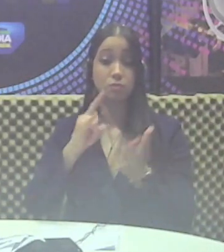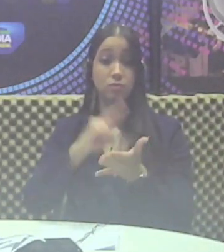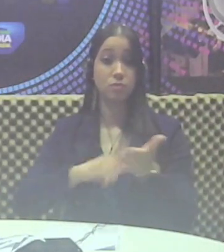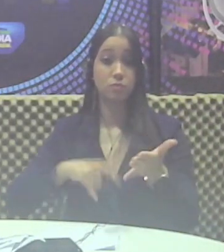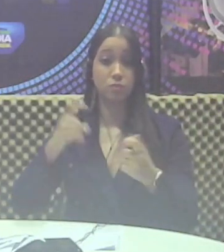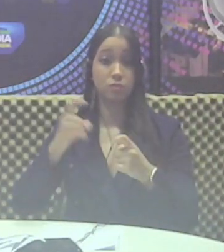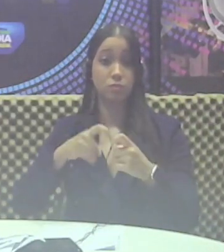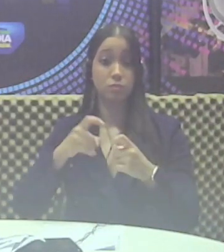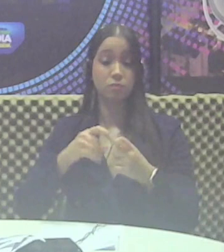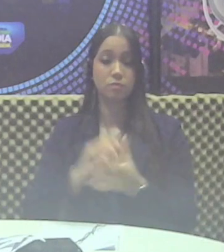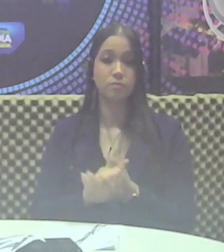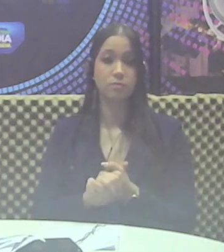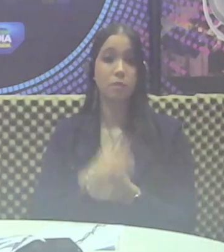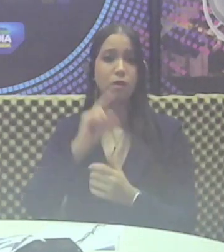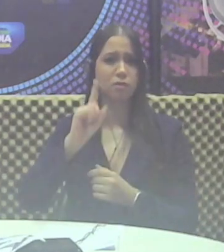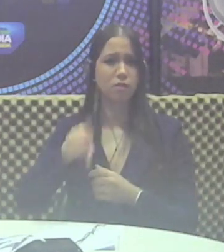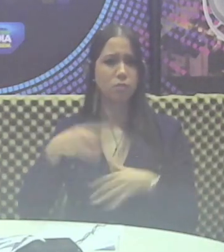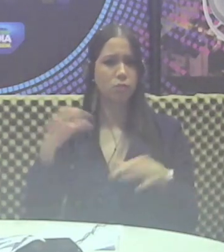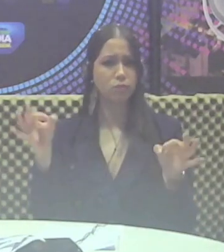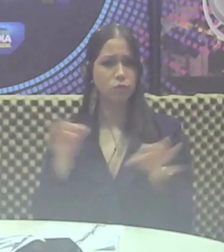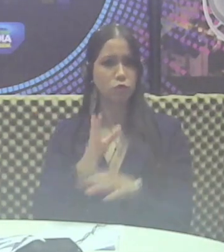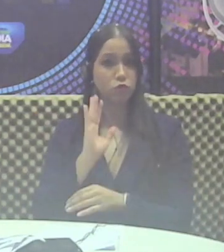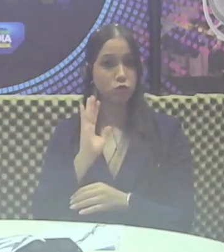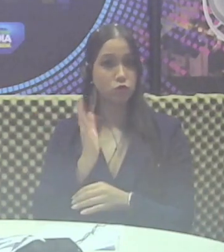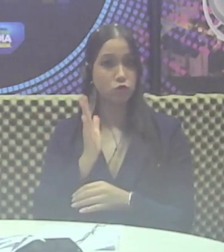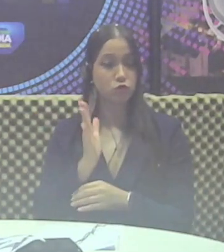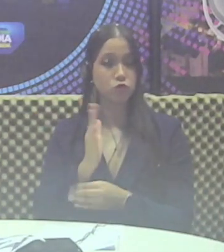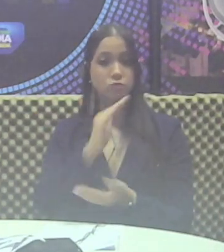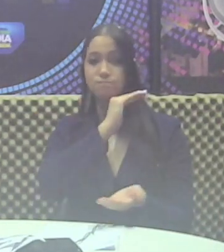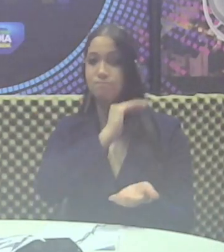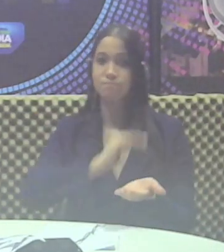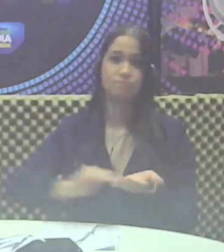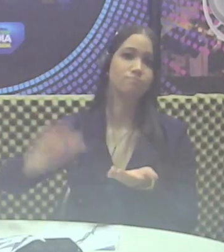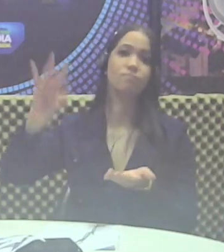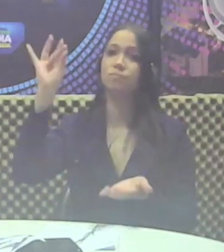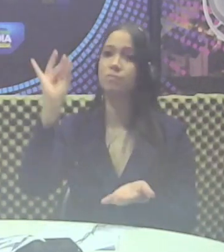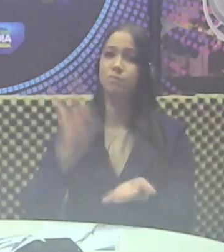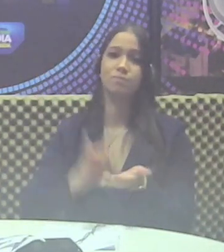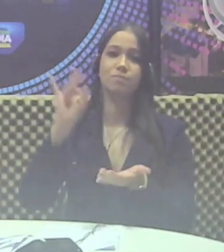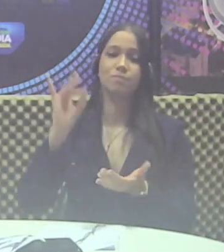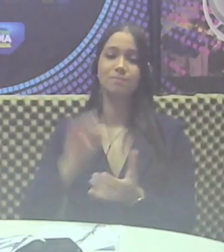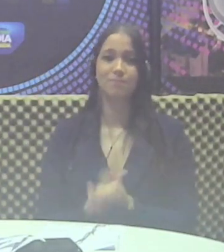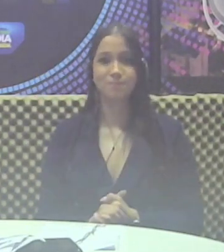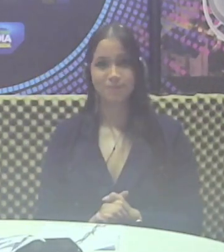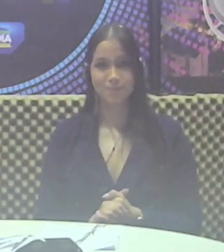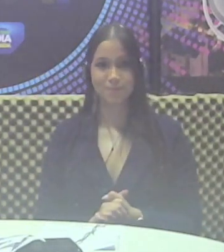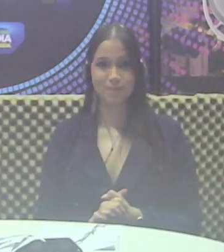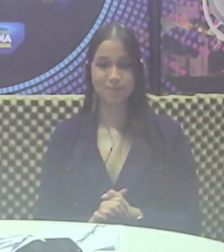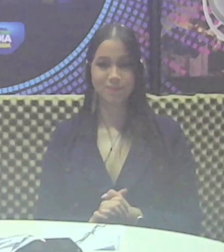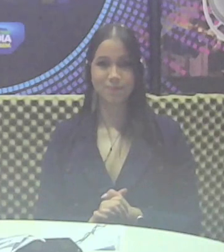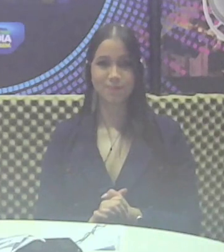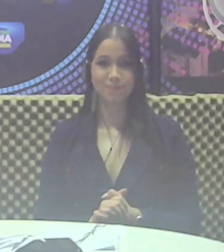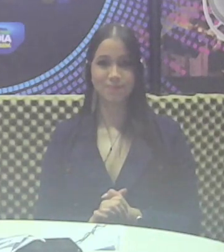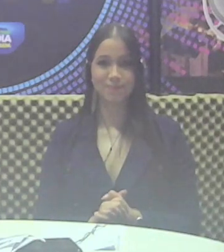médico. Apenas depois de fazer isso, a solicitação será oficializada.